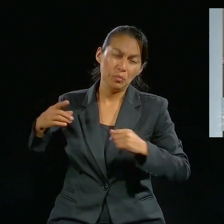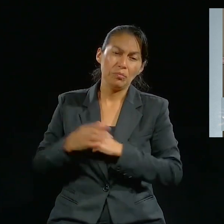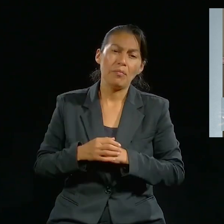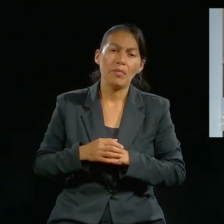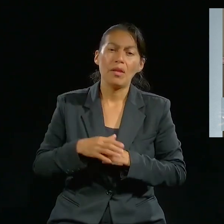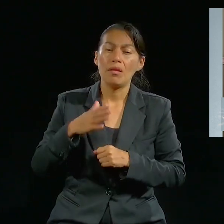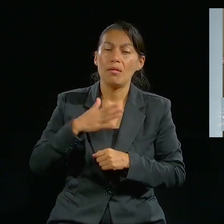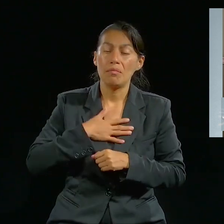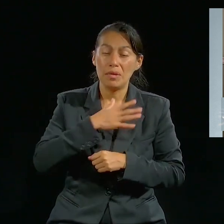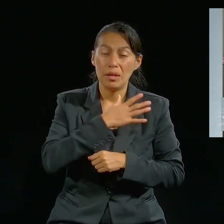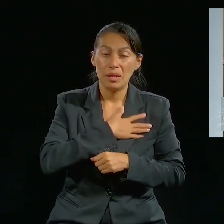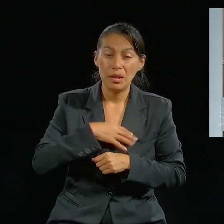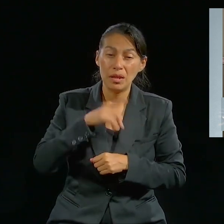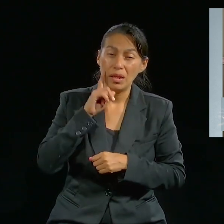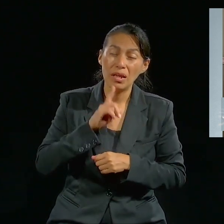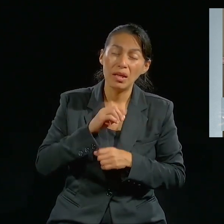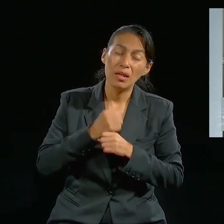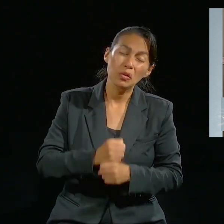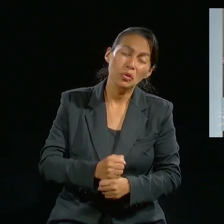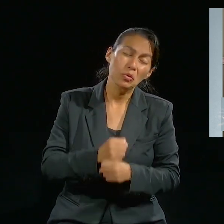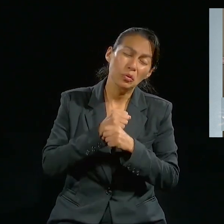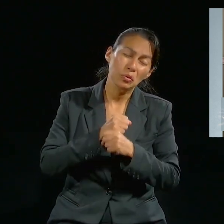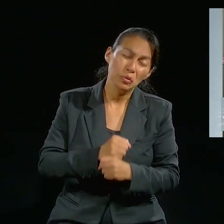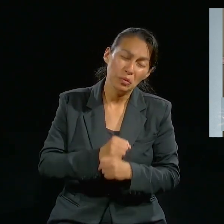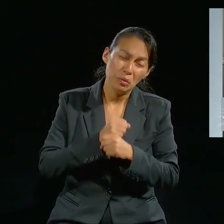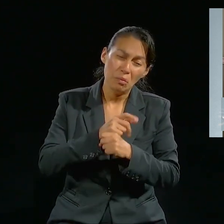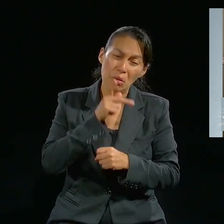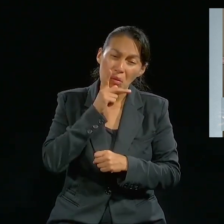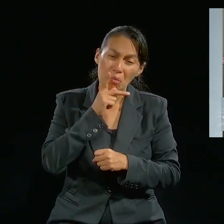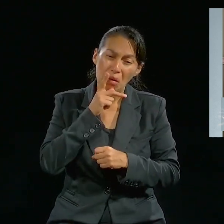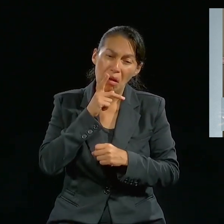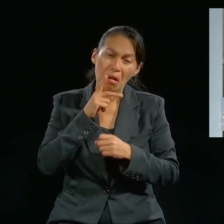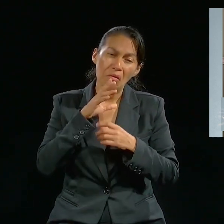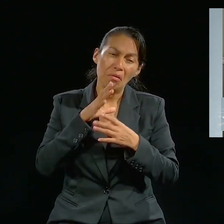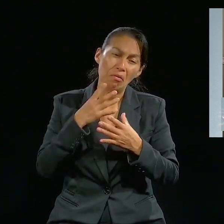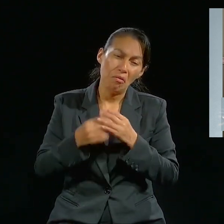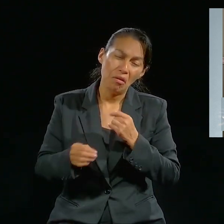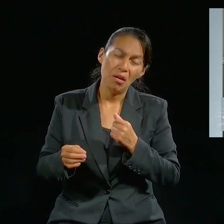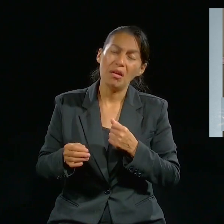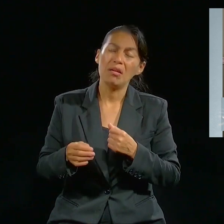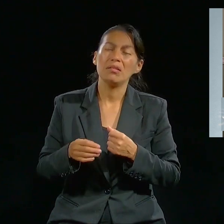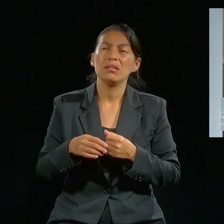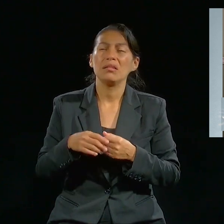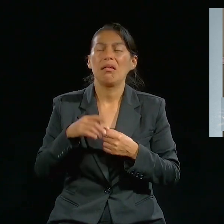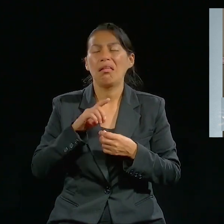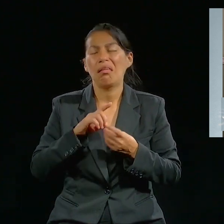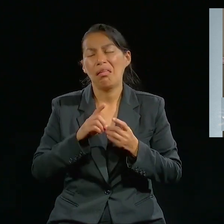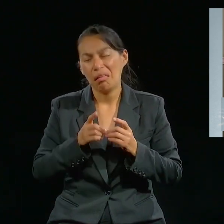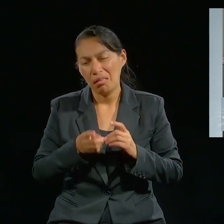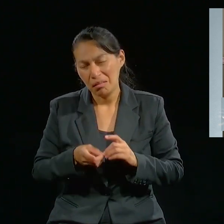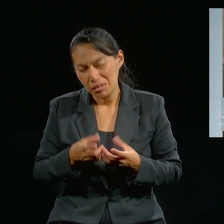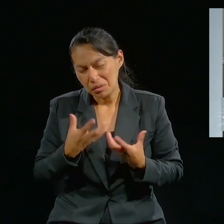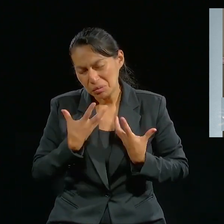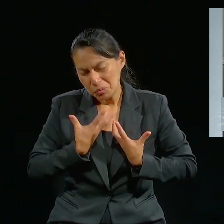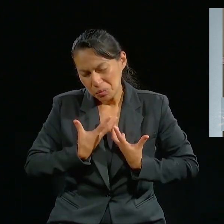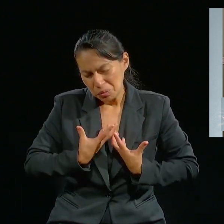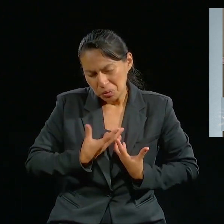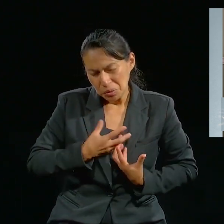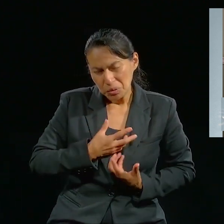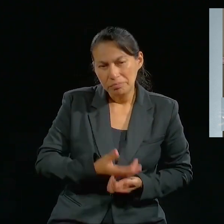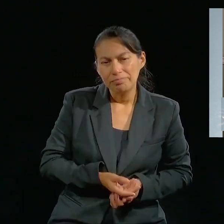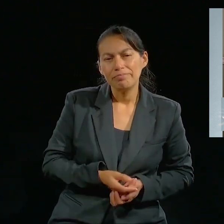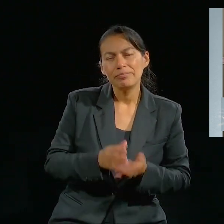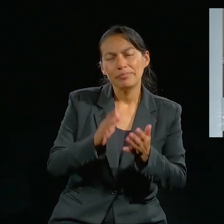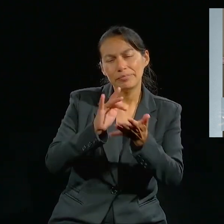no ha superado la ausencia de su padre y tiene depresión gracias por seguir orando por